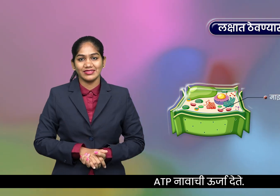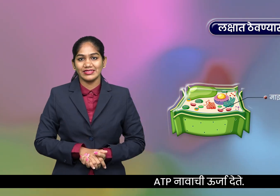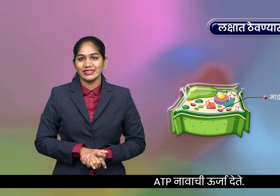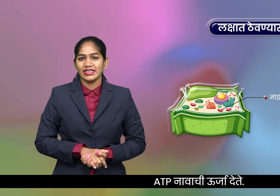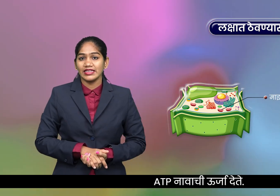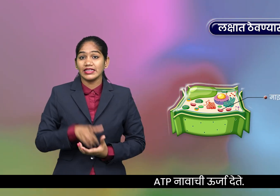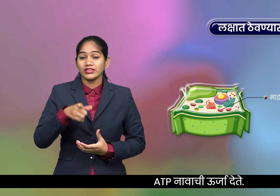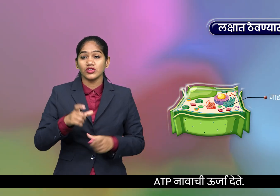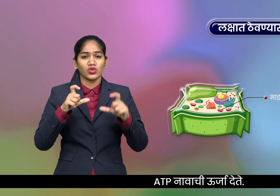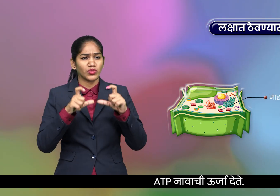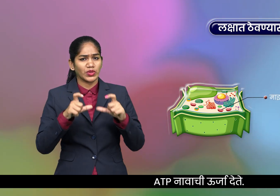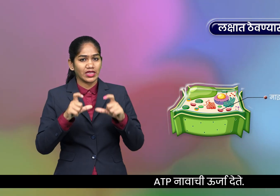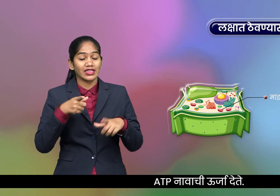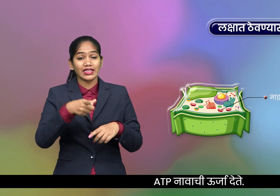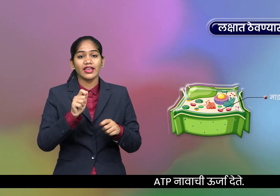ATP नावाची ऊर्जा देते.